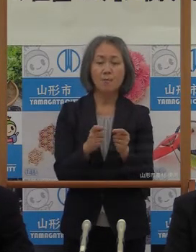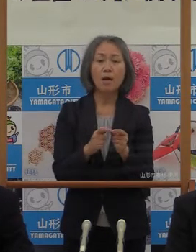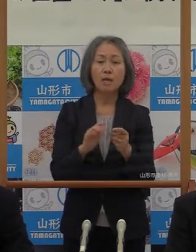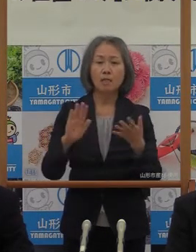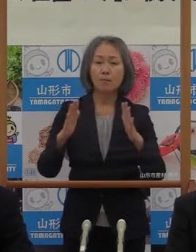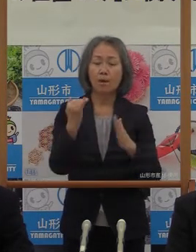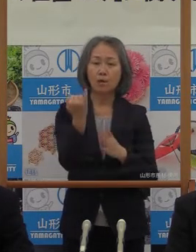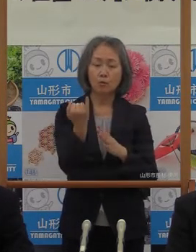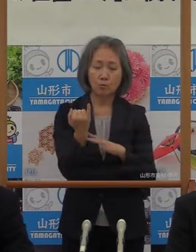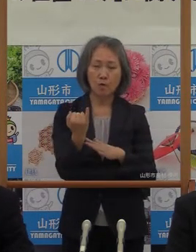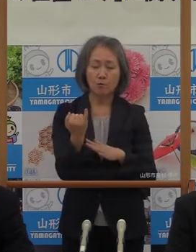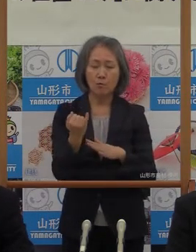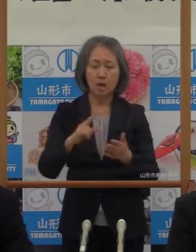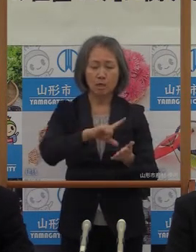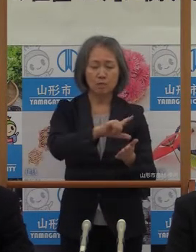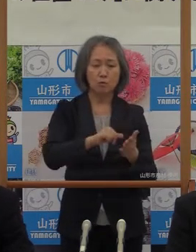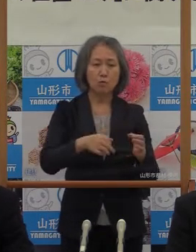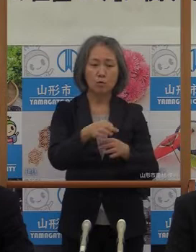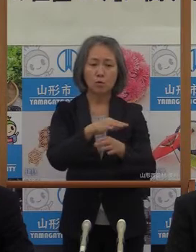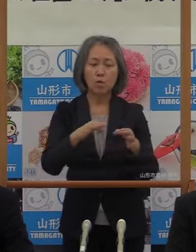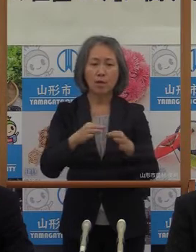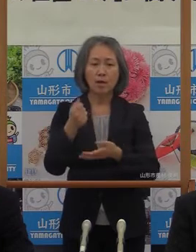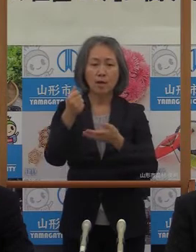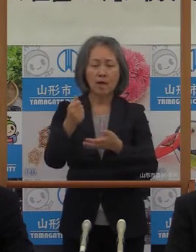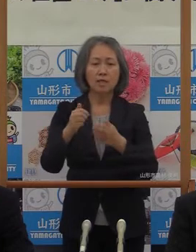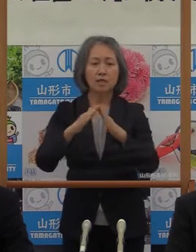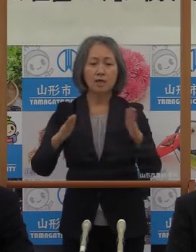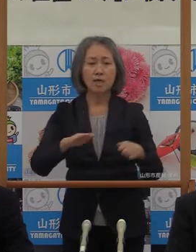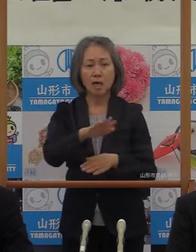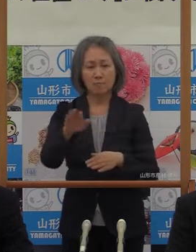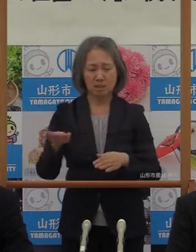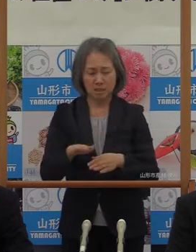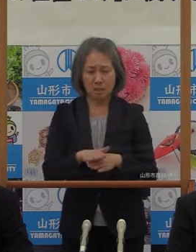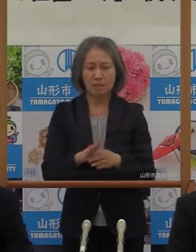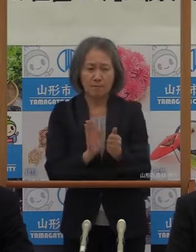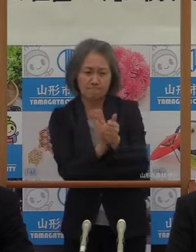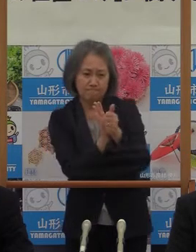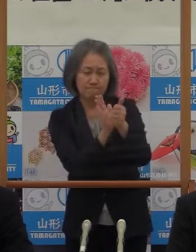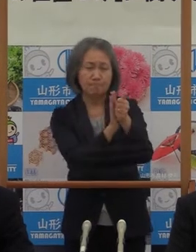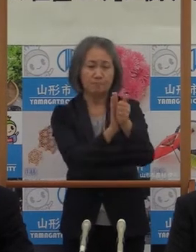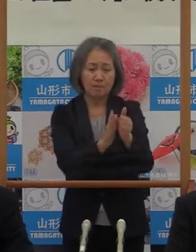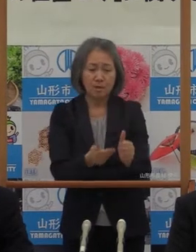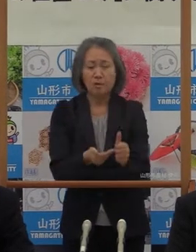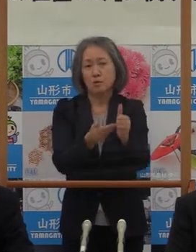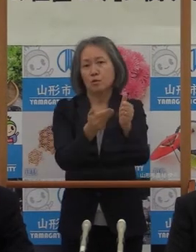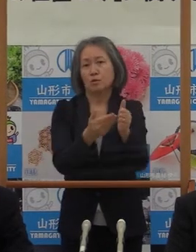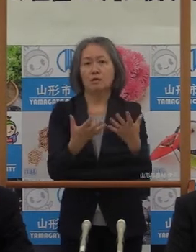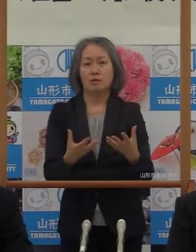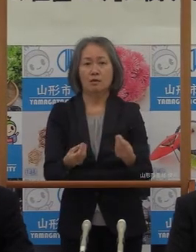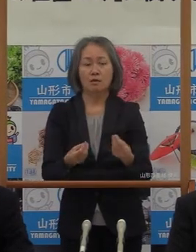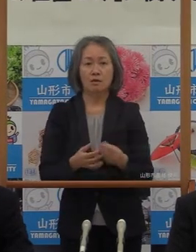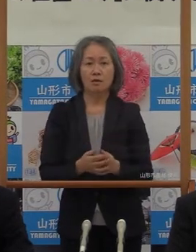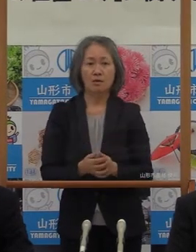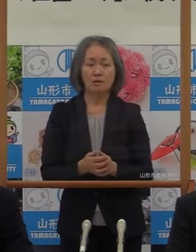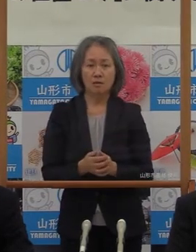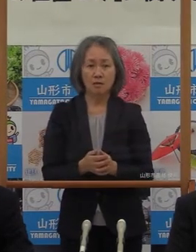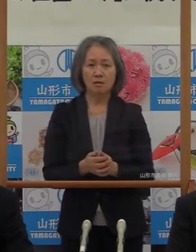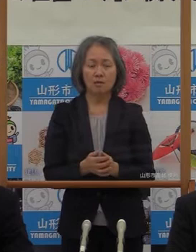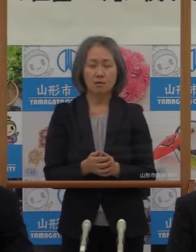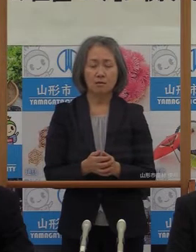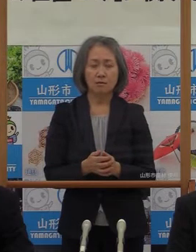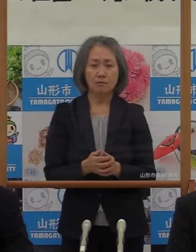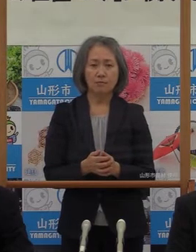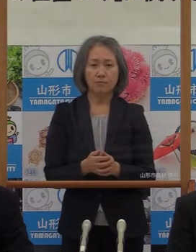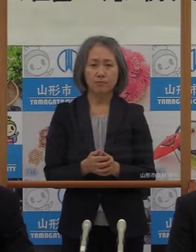あ、地元の経済界をはじめですね、支えながらこう継承し育ててきたところがあるんですけれども、まあ、なかな